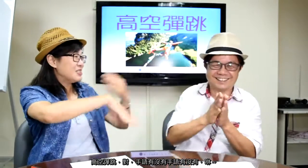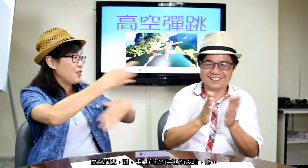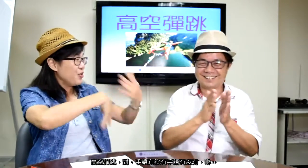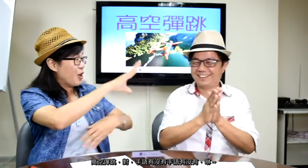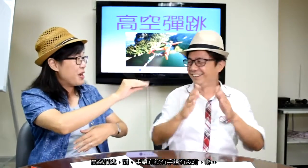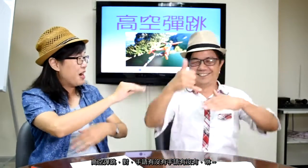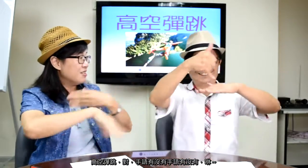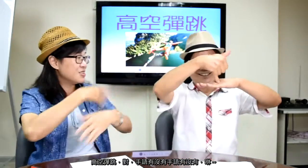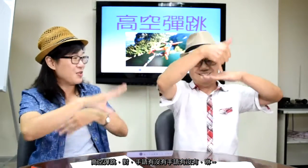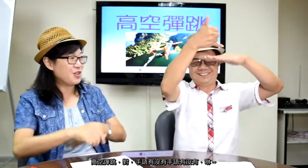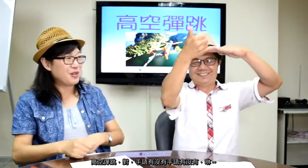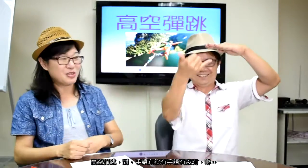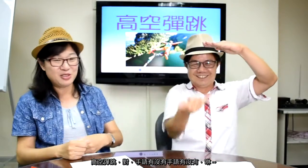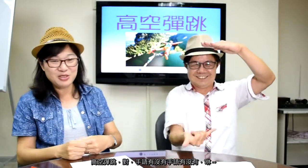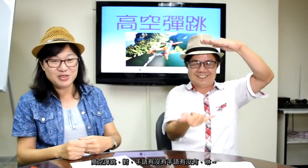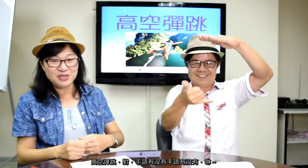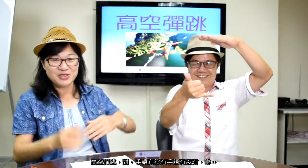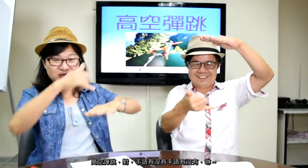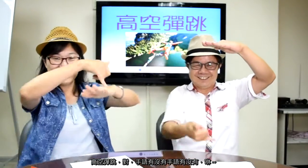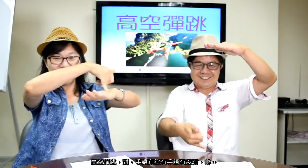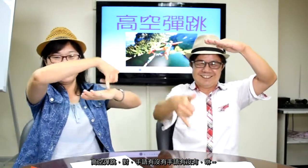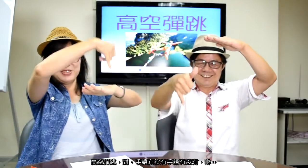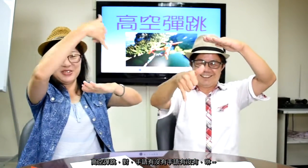手语有没有？手语有没有？咻